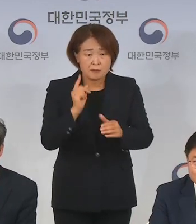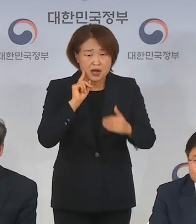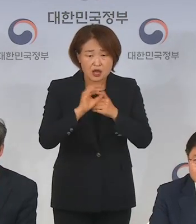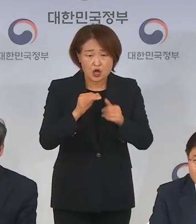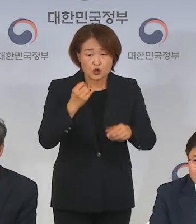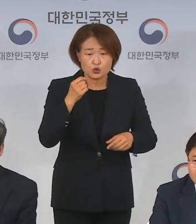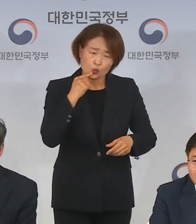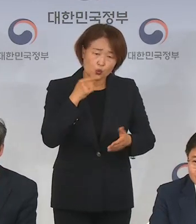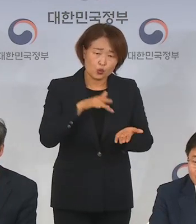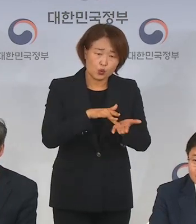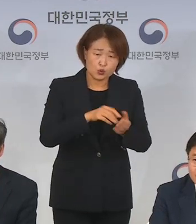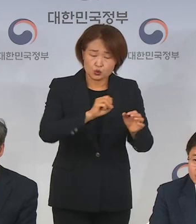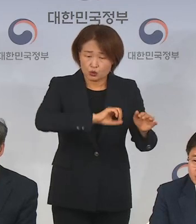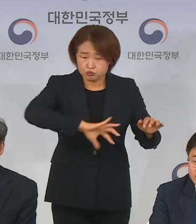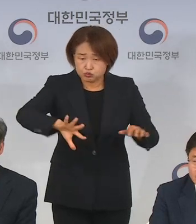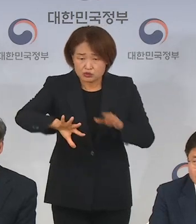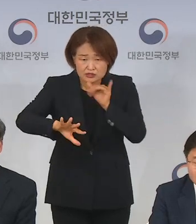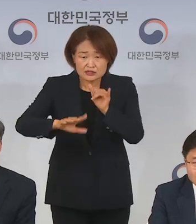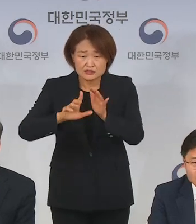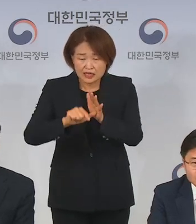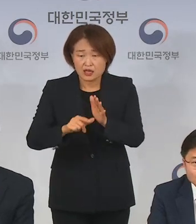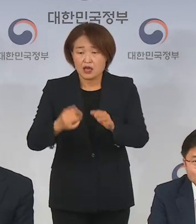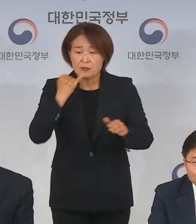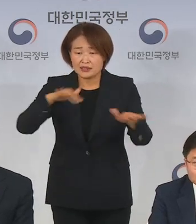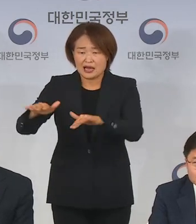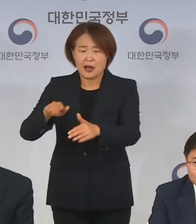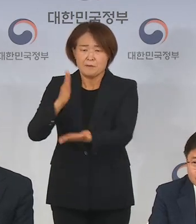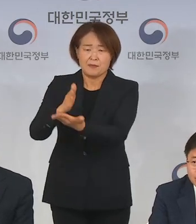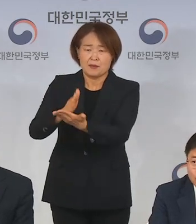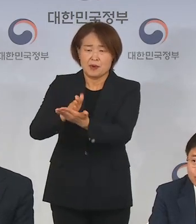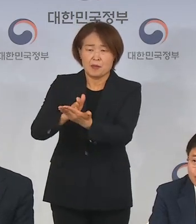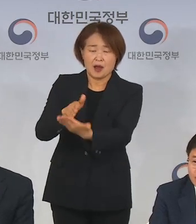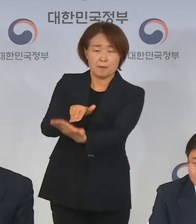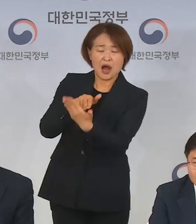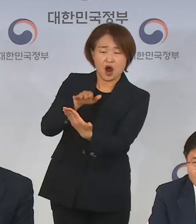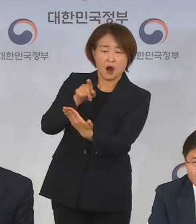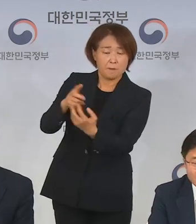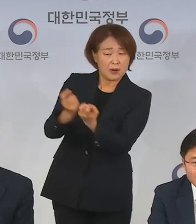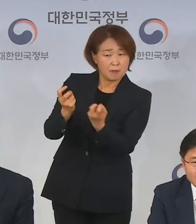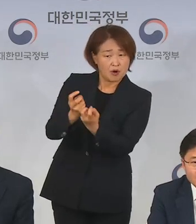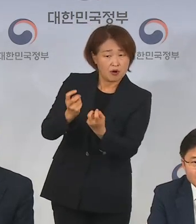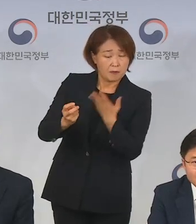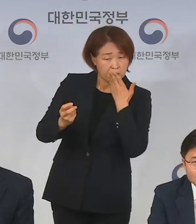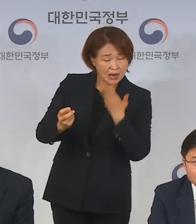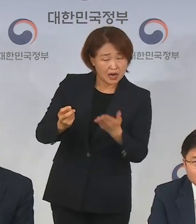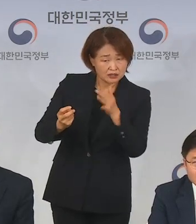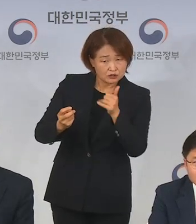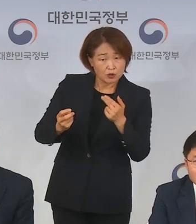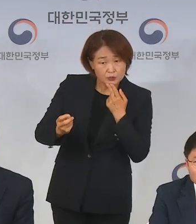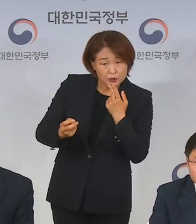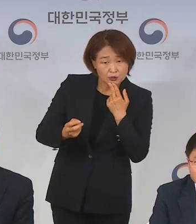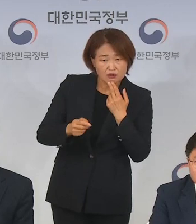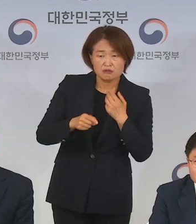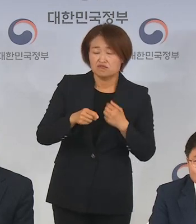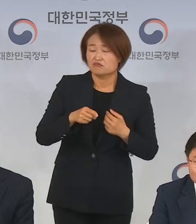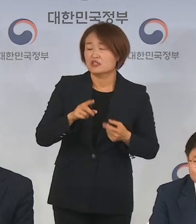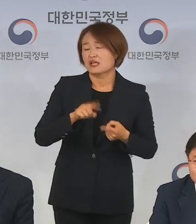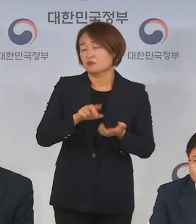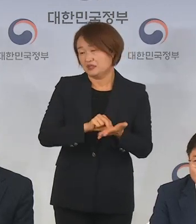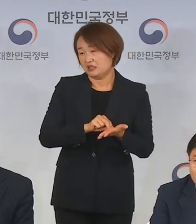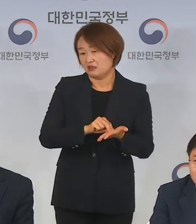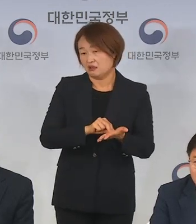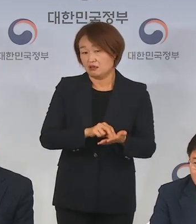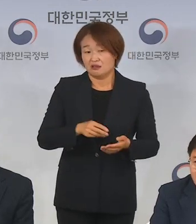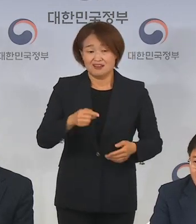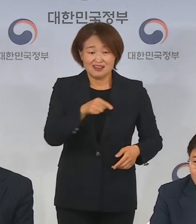때의 조치 사항은 마련되어 있는지 이런 부분들을 저희들이 보는 거기 때문에 이걸 마시냐 안 마시냐의 차원으로